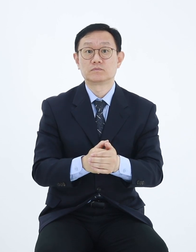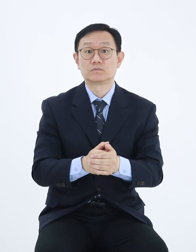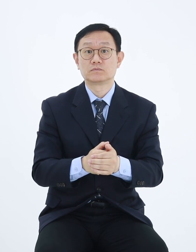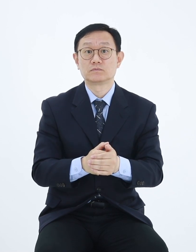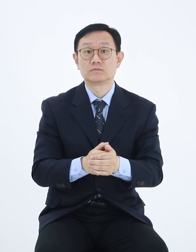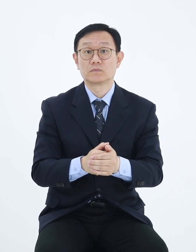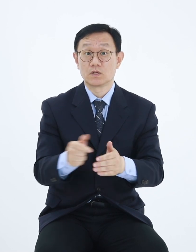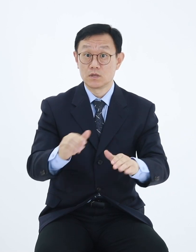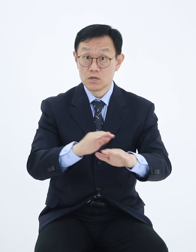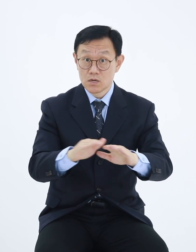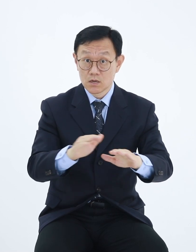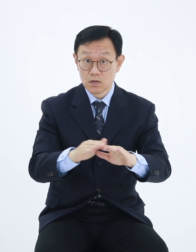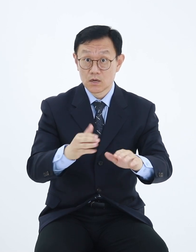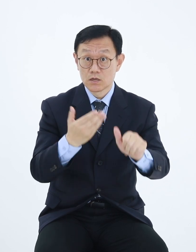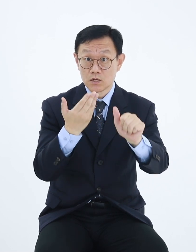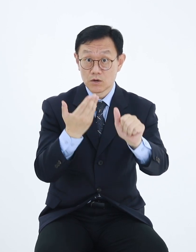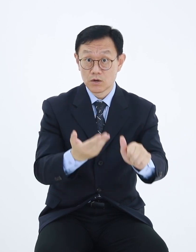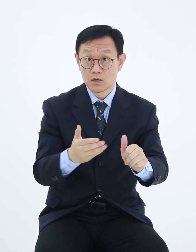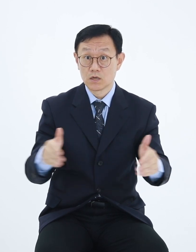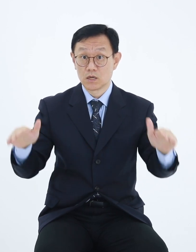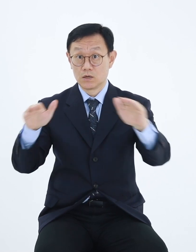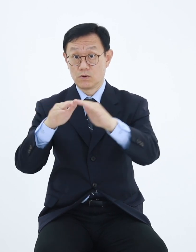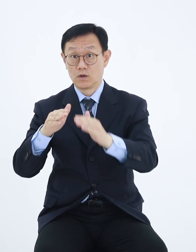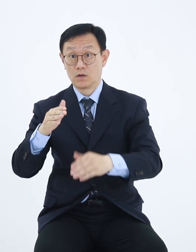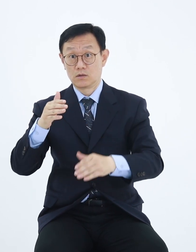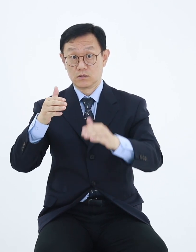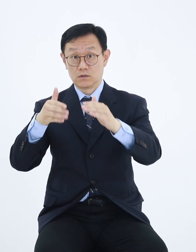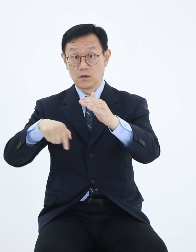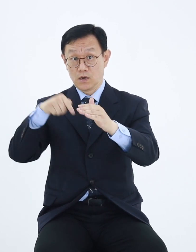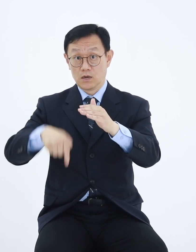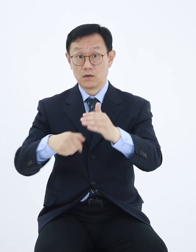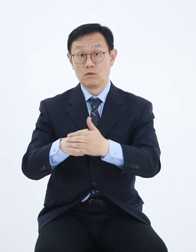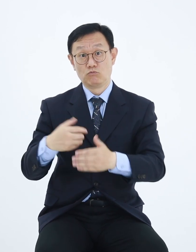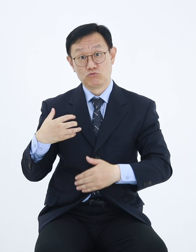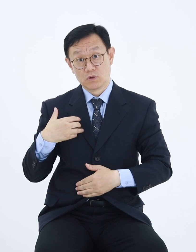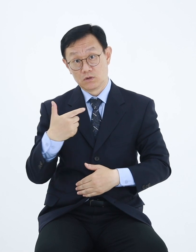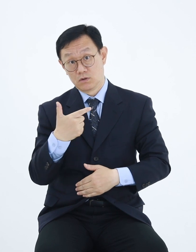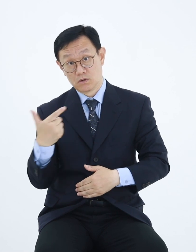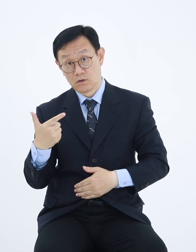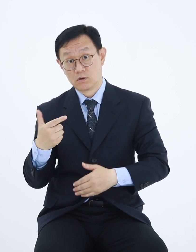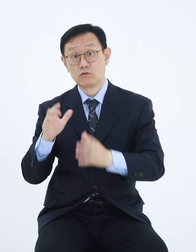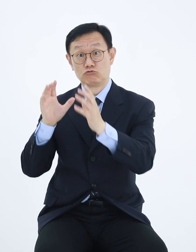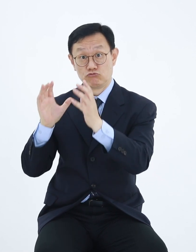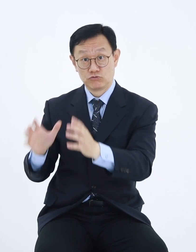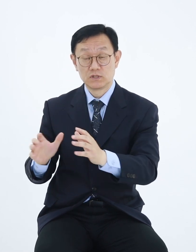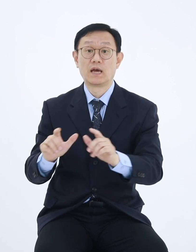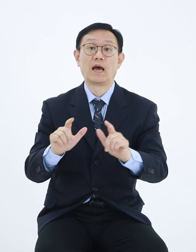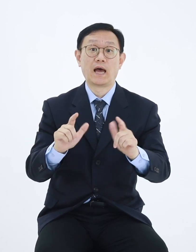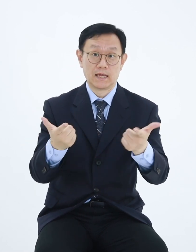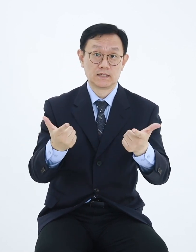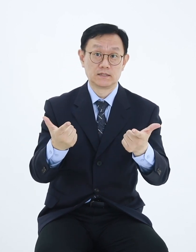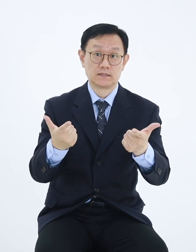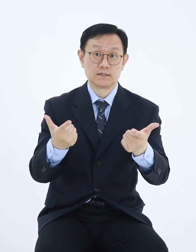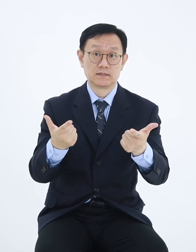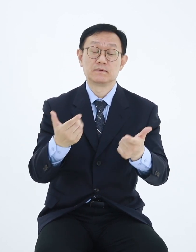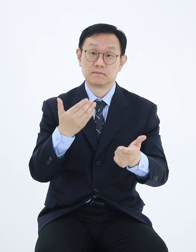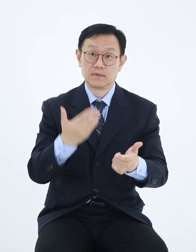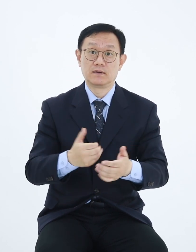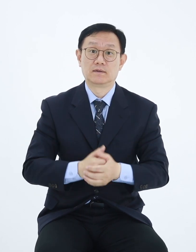조치는이를 제공하는 기관 등의 주체에게 과도하거나 부당한 부담을 지우지 않는 선에서 이루어져야 합니다 지금